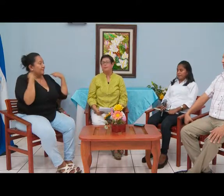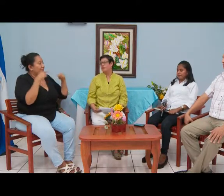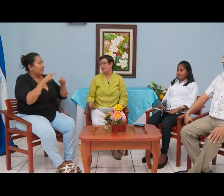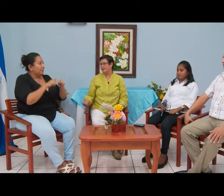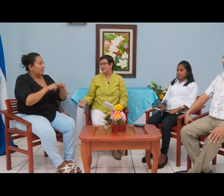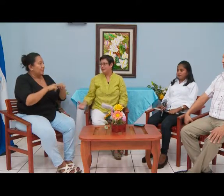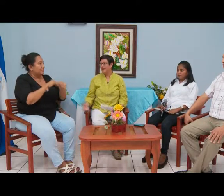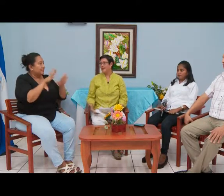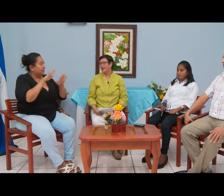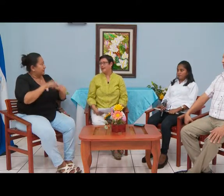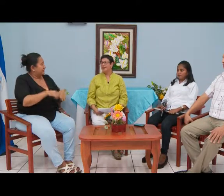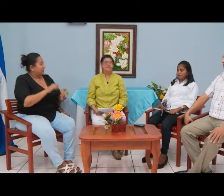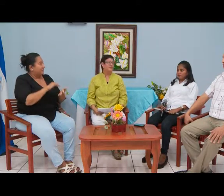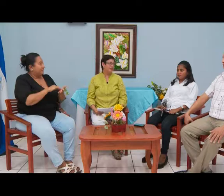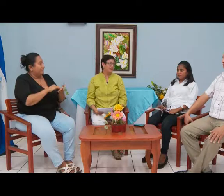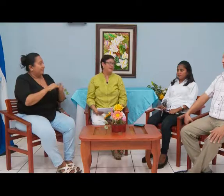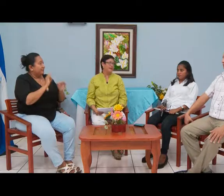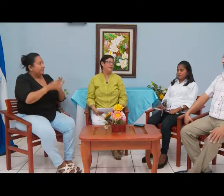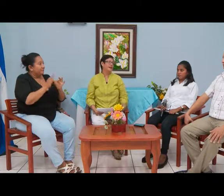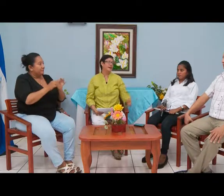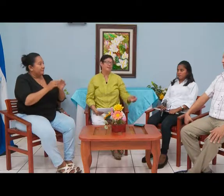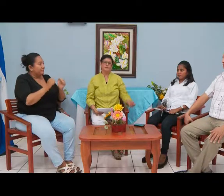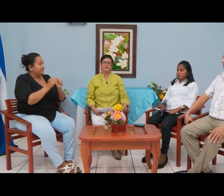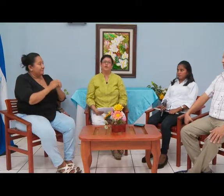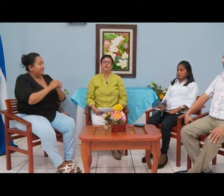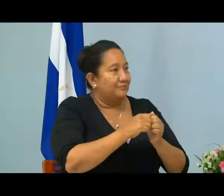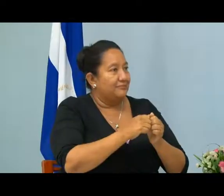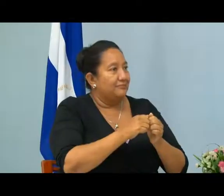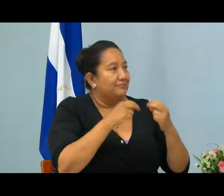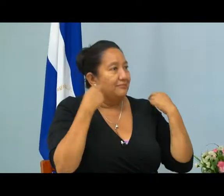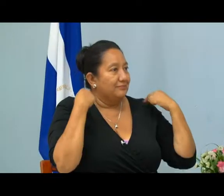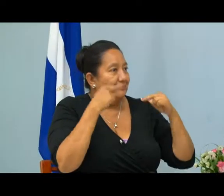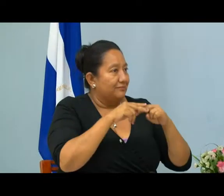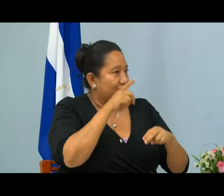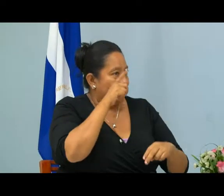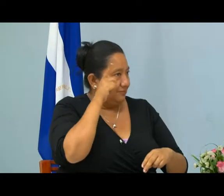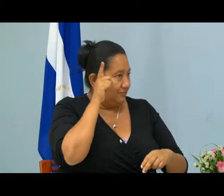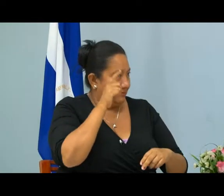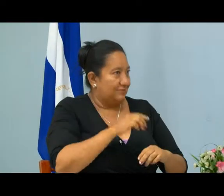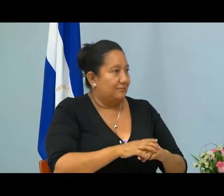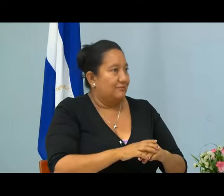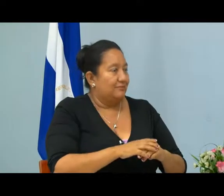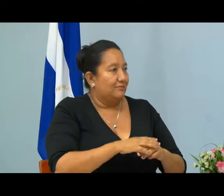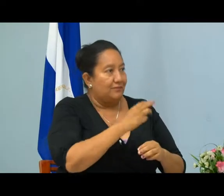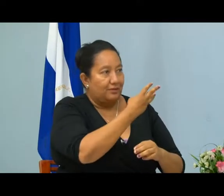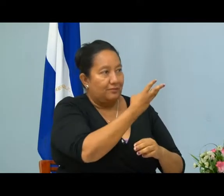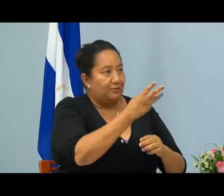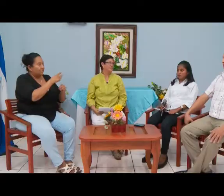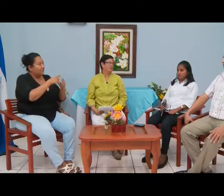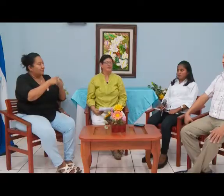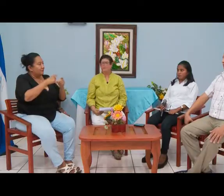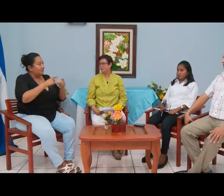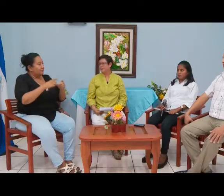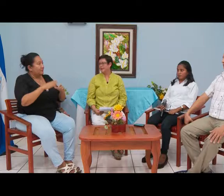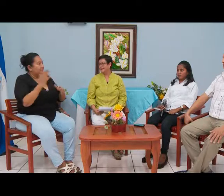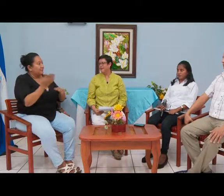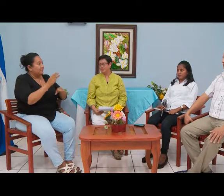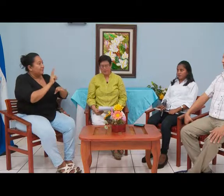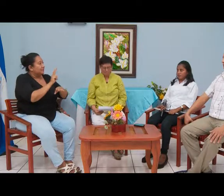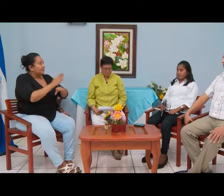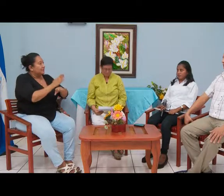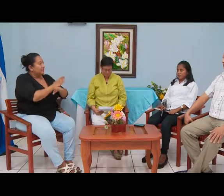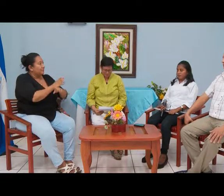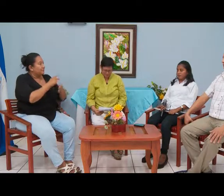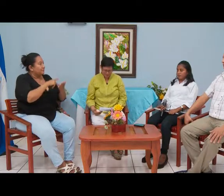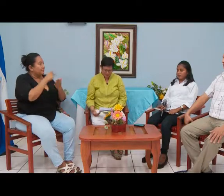Melania Morales, pero que esta vez está de intérprete al profesor Luis. Sean los tres bienvenidos a esta segunda parte de